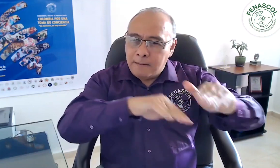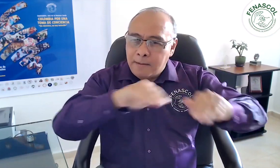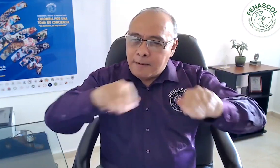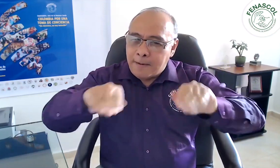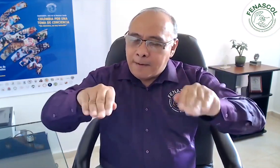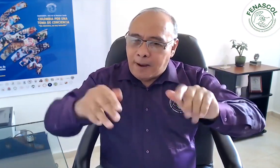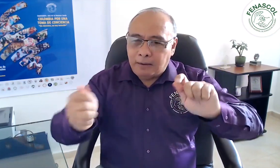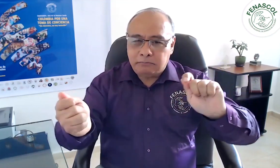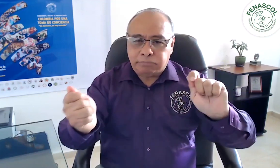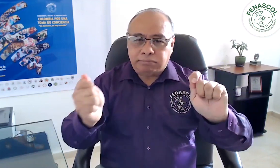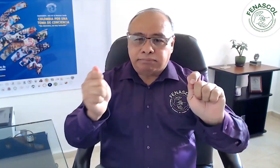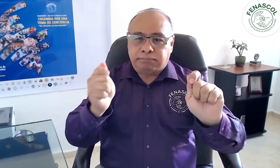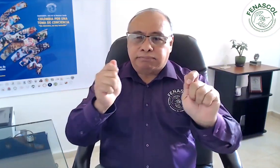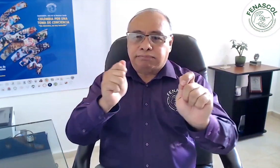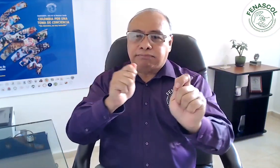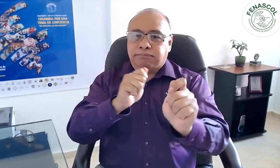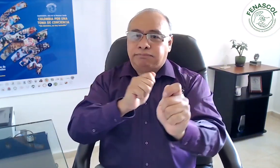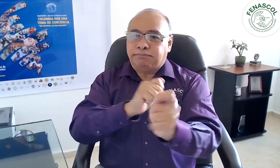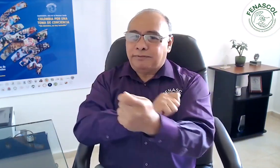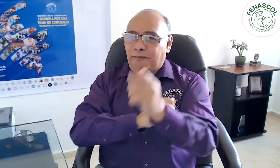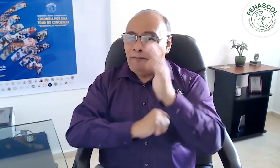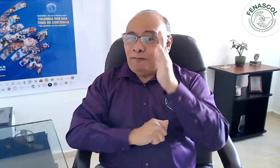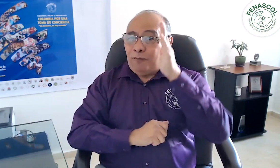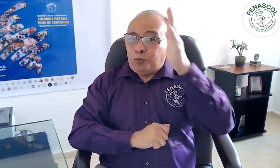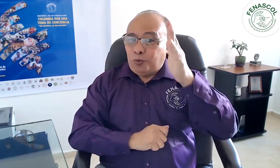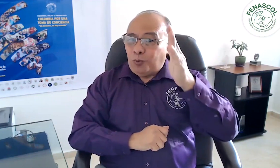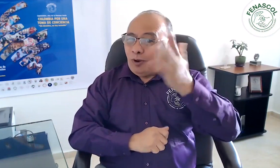de conciencia para así poder hacer una transformación a futuro.